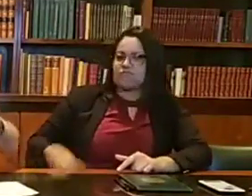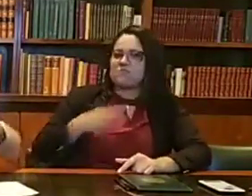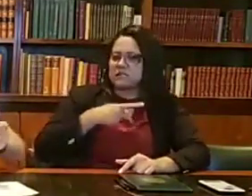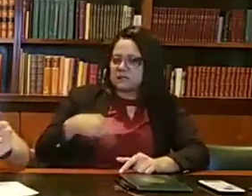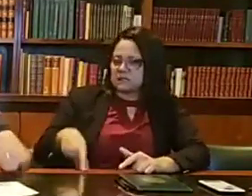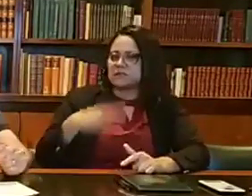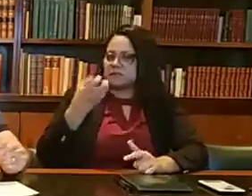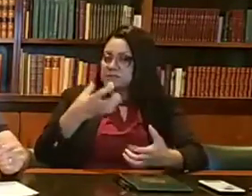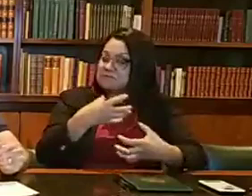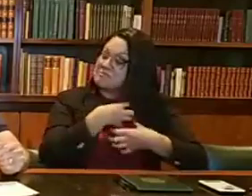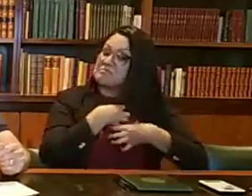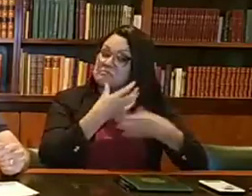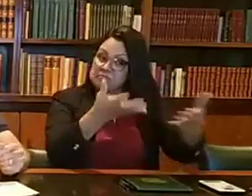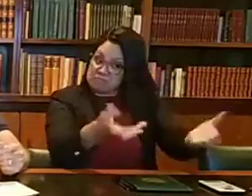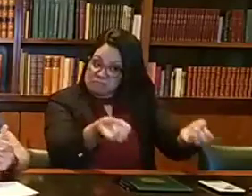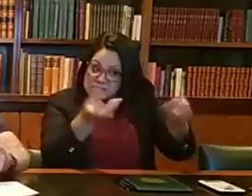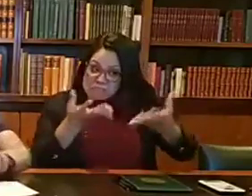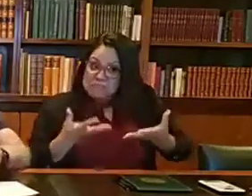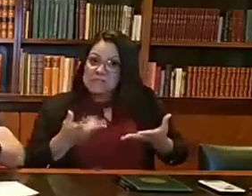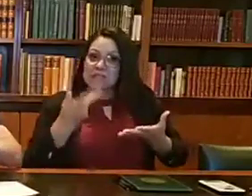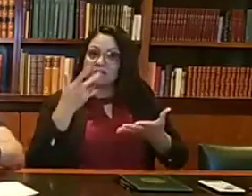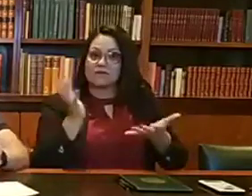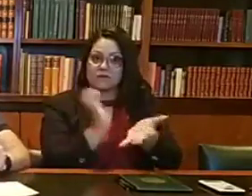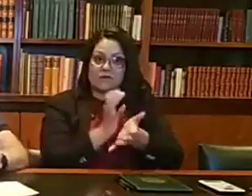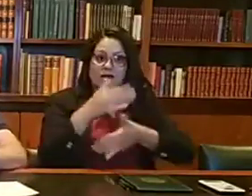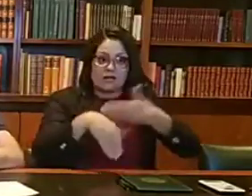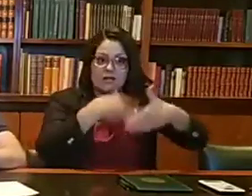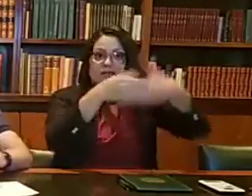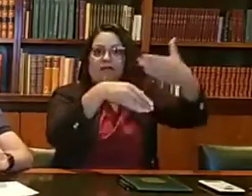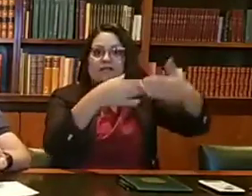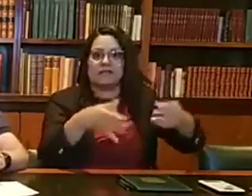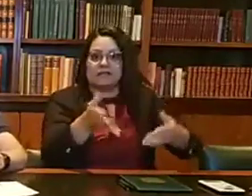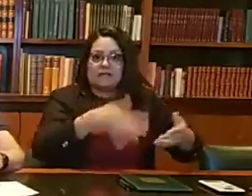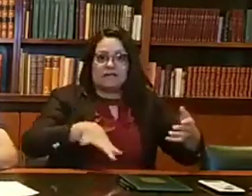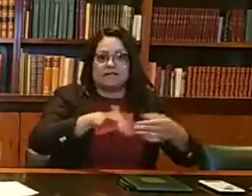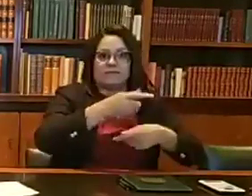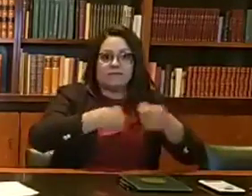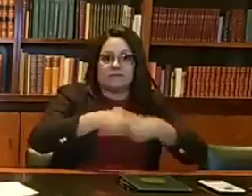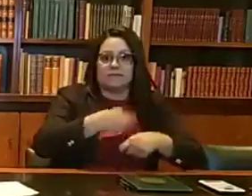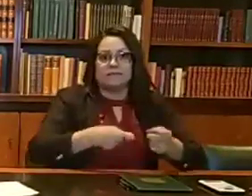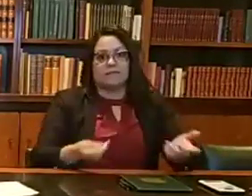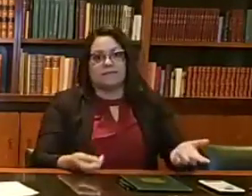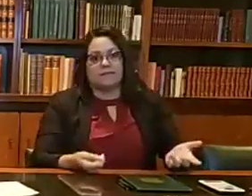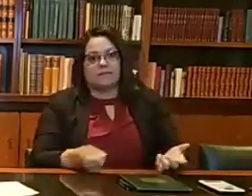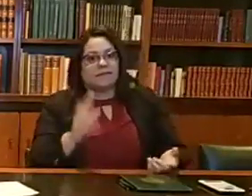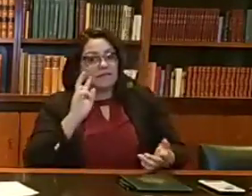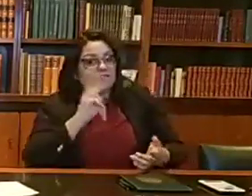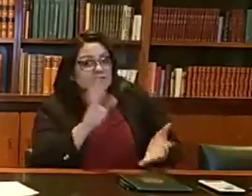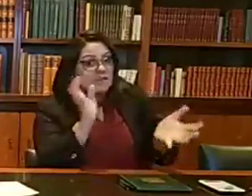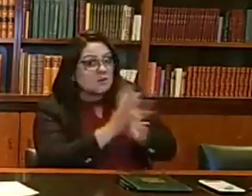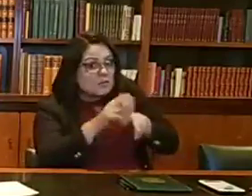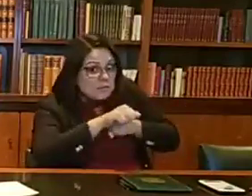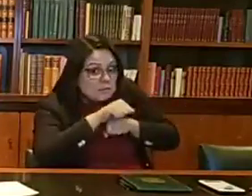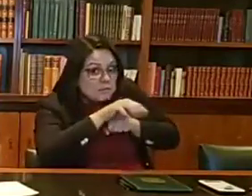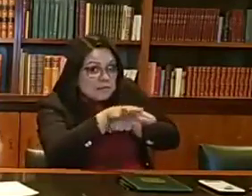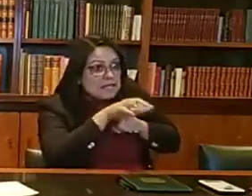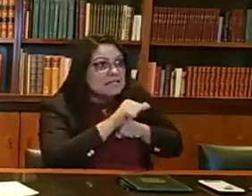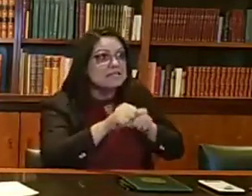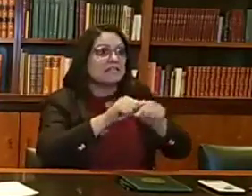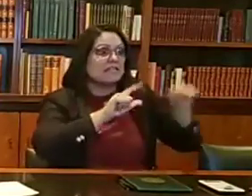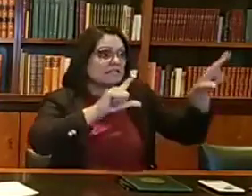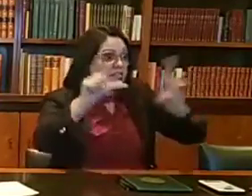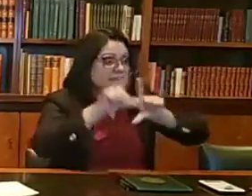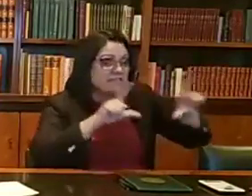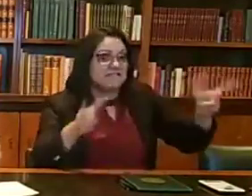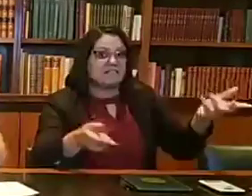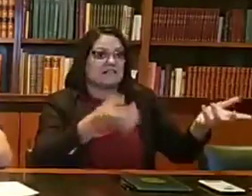todo, no tocante à produção, à economia, a todas as áreas do Brasil. A gente vê a imprensa para o outro lado criticando, né?